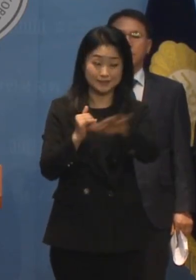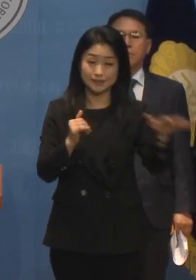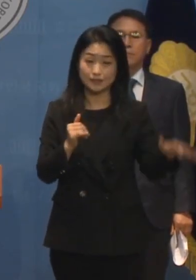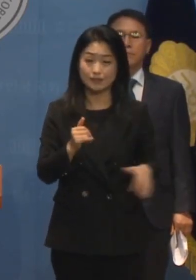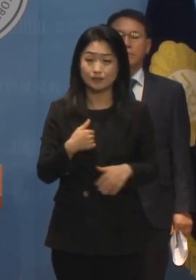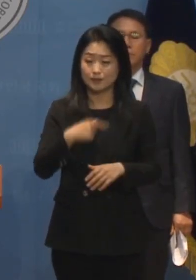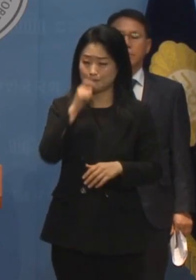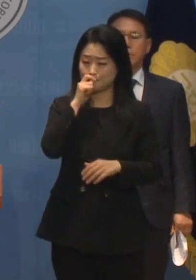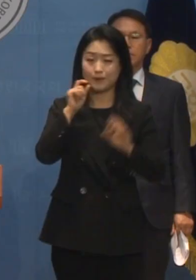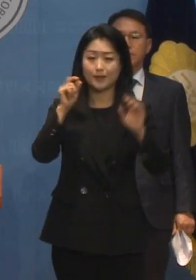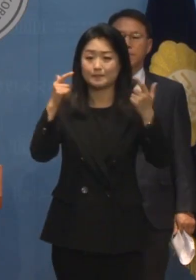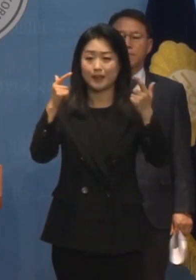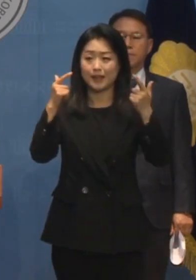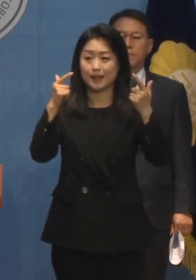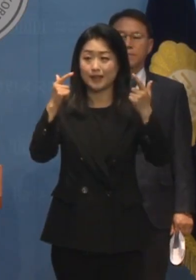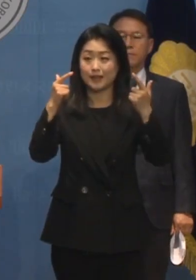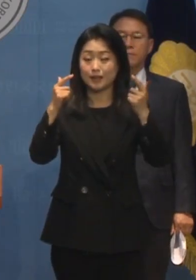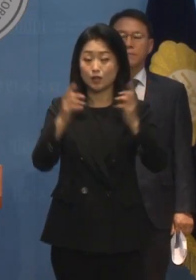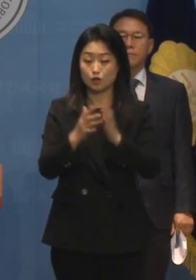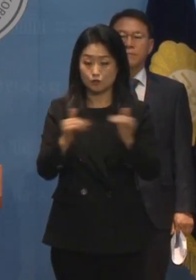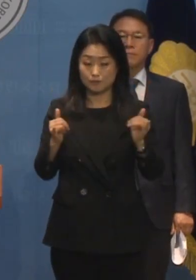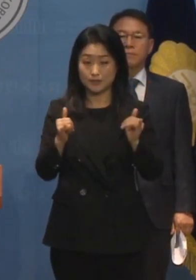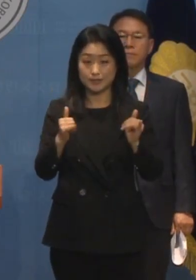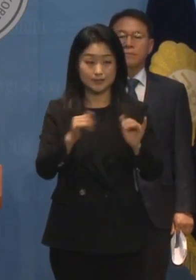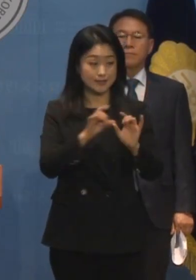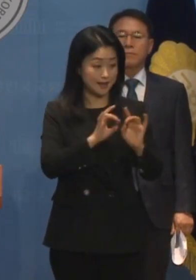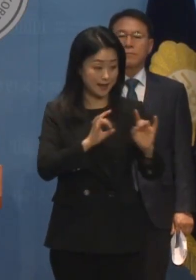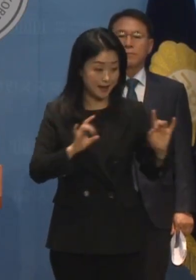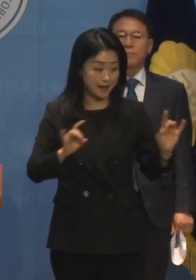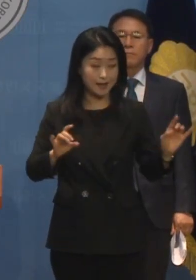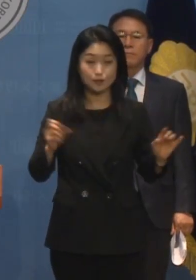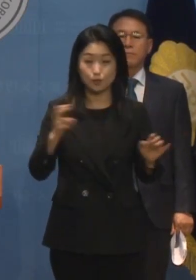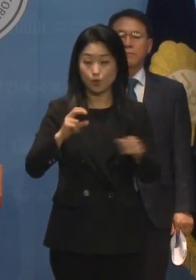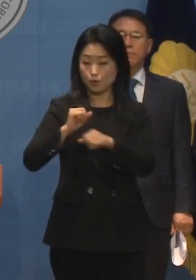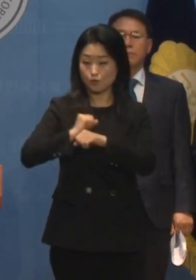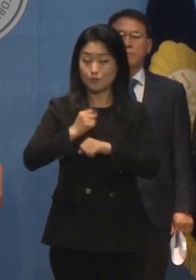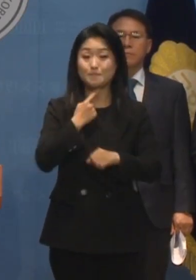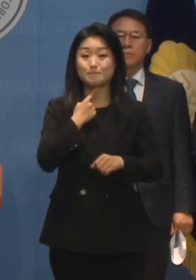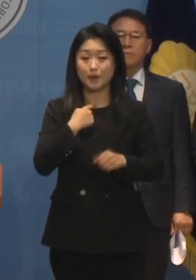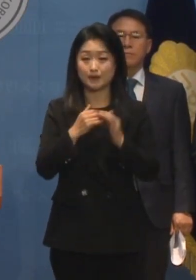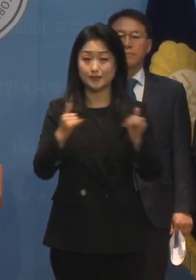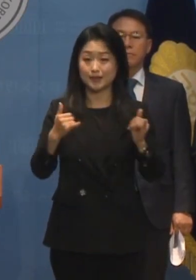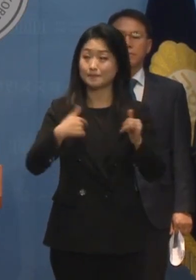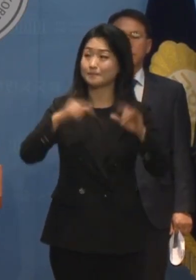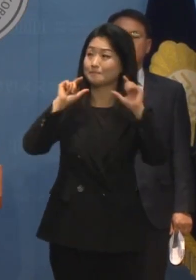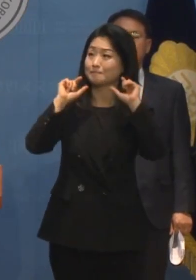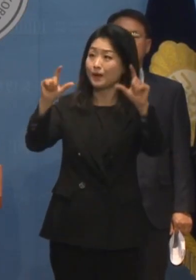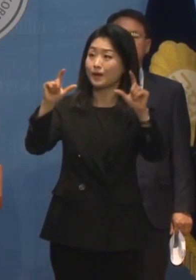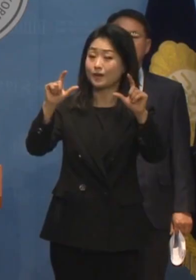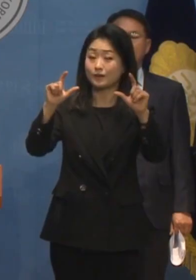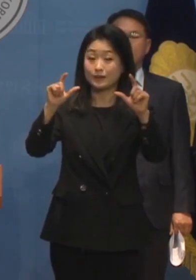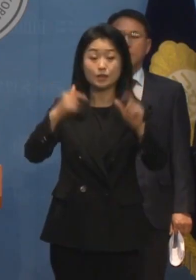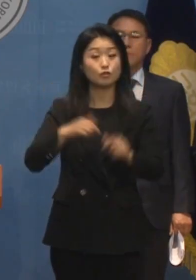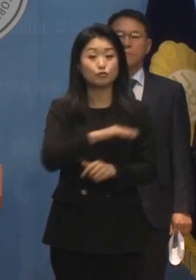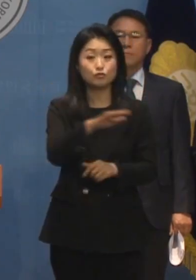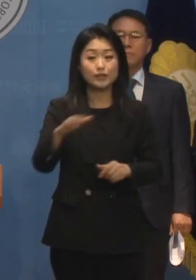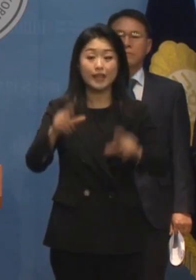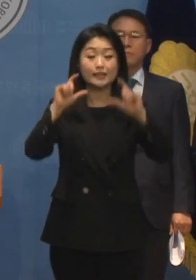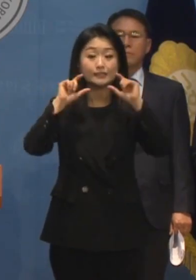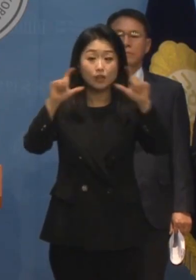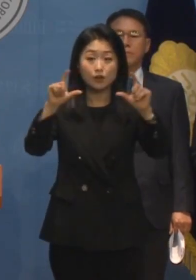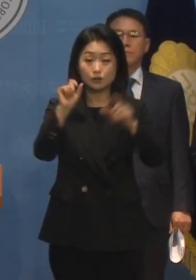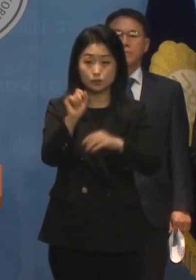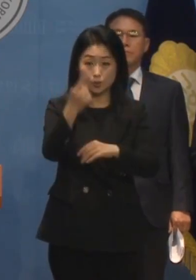것입니다. 우리는 국민의 한 사람이자 예비역 장성으로서 선언합니다. 우리의 선언은